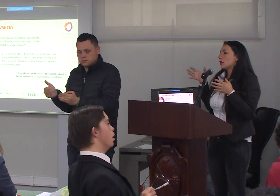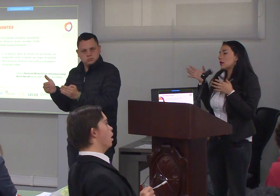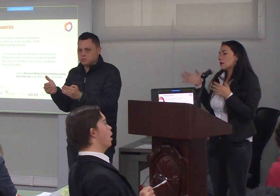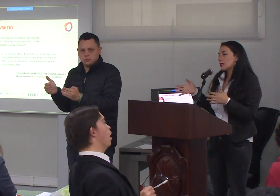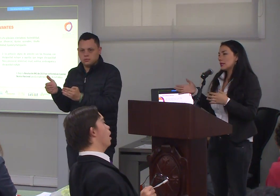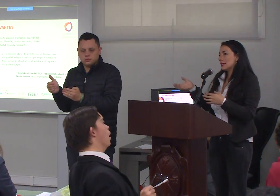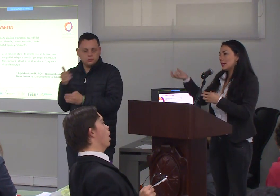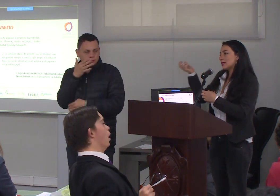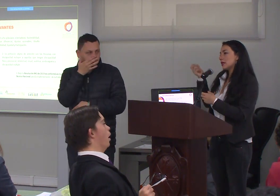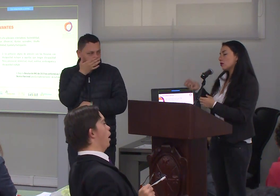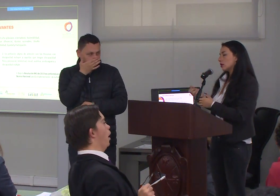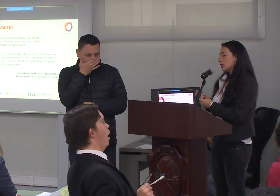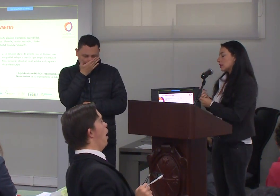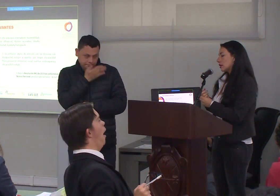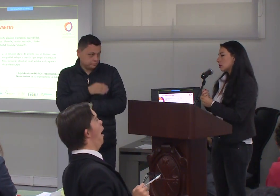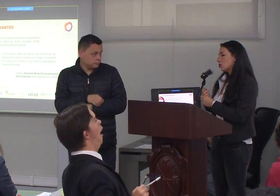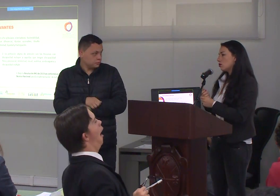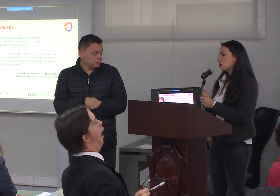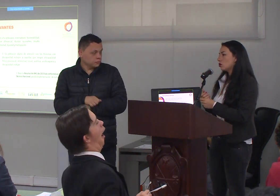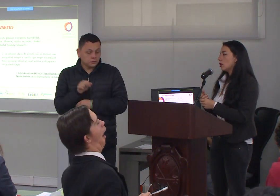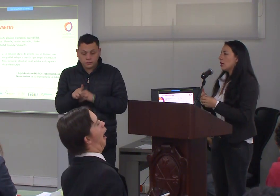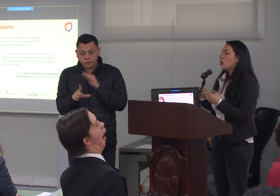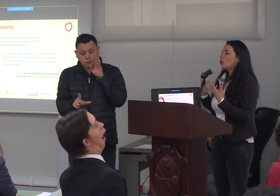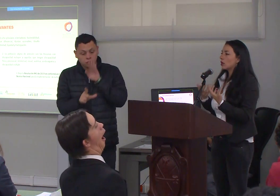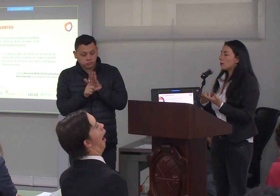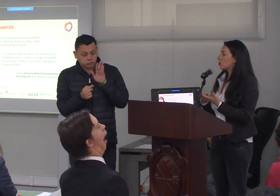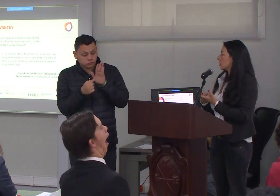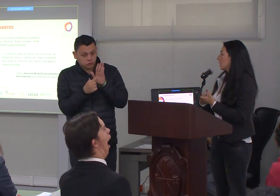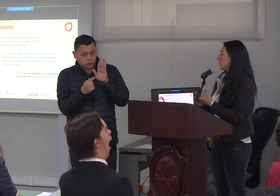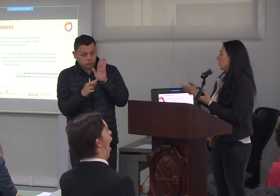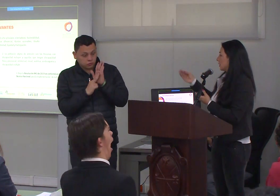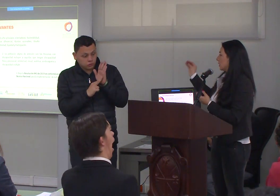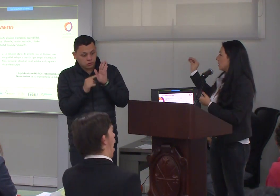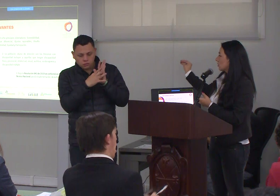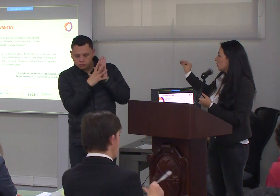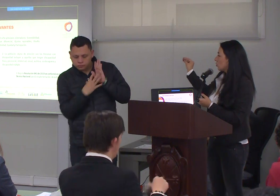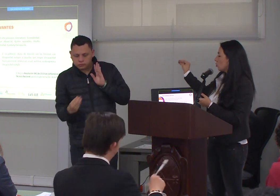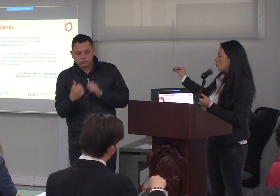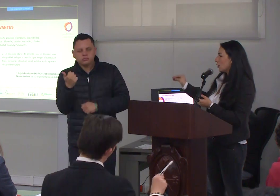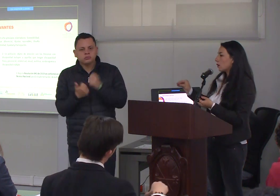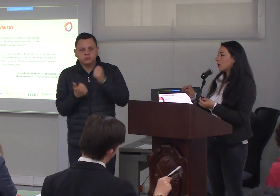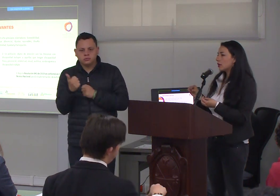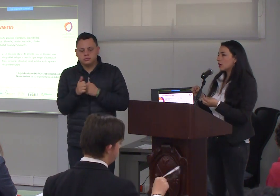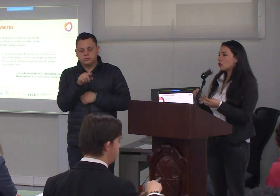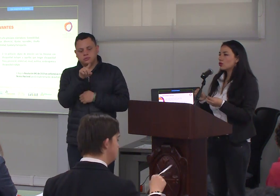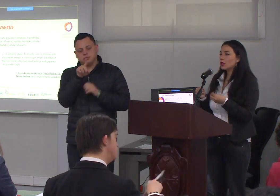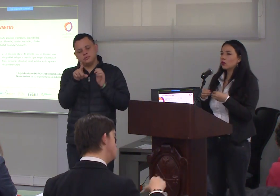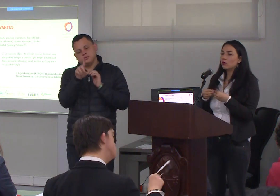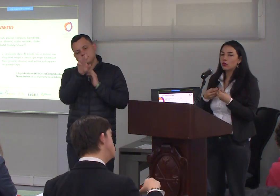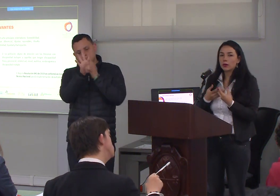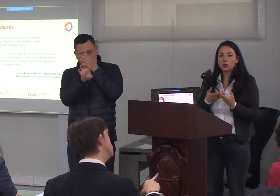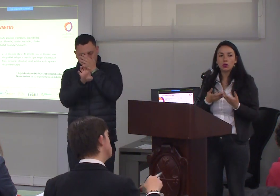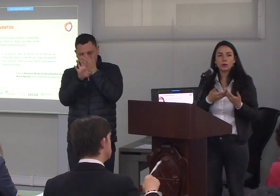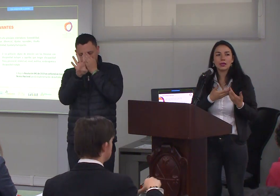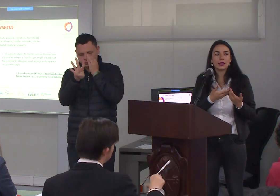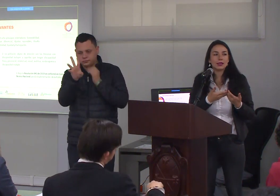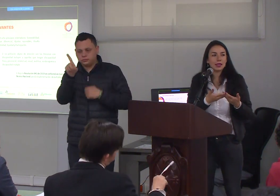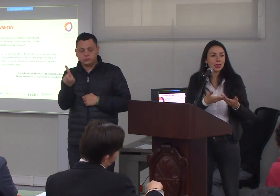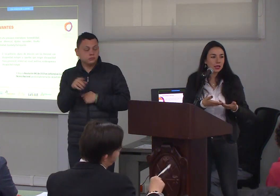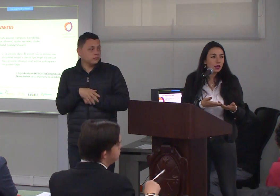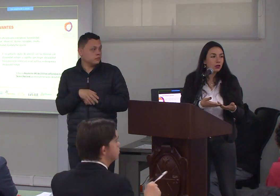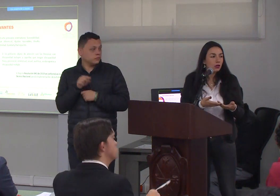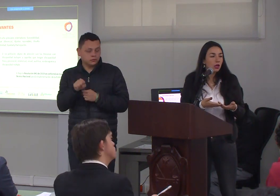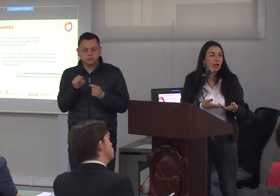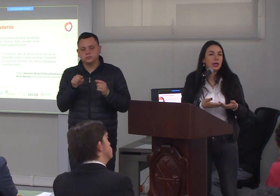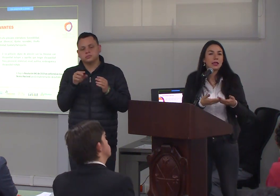pero a través de esta resolución, logramos que a través de la resolución 941 se conformara un comité